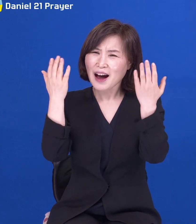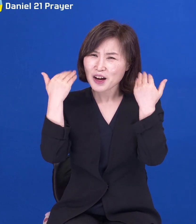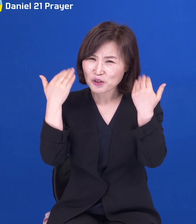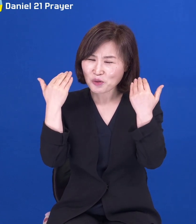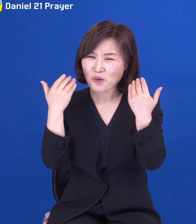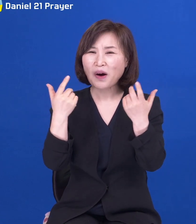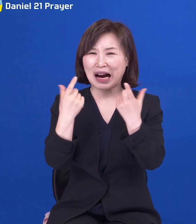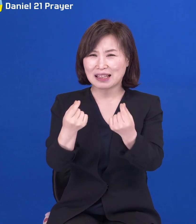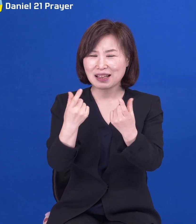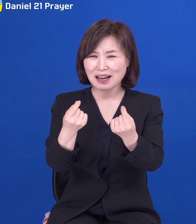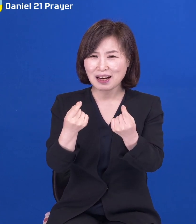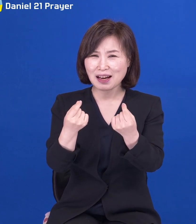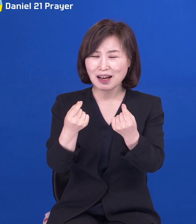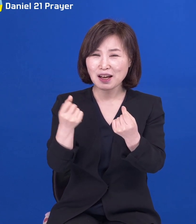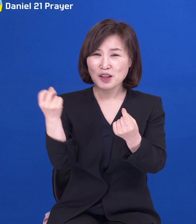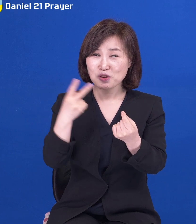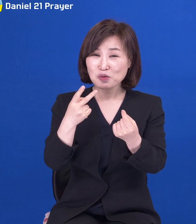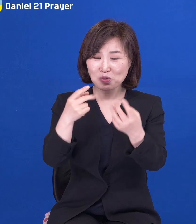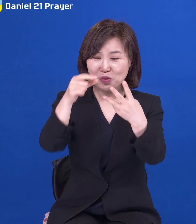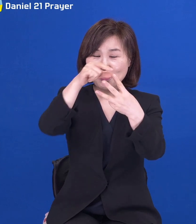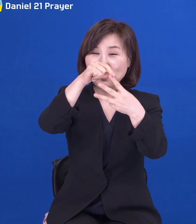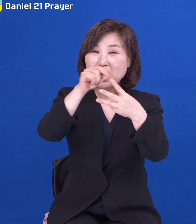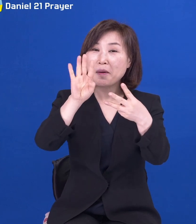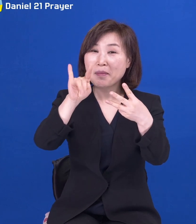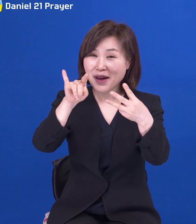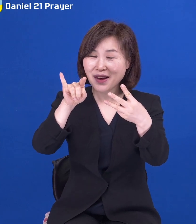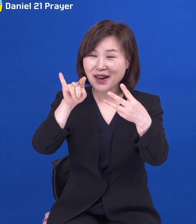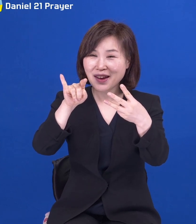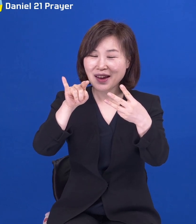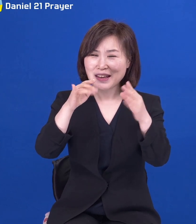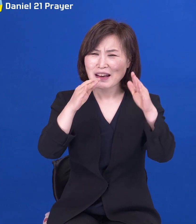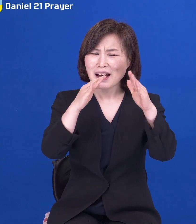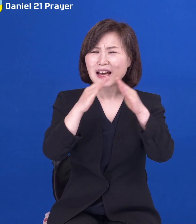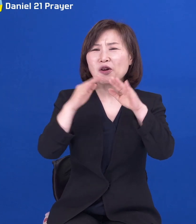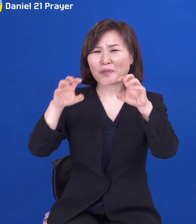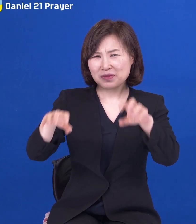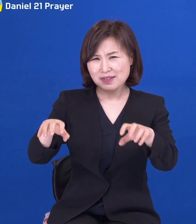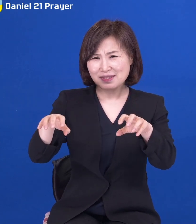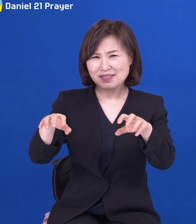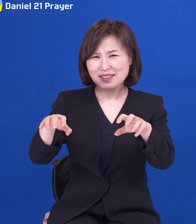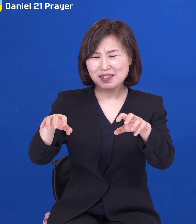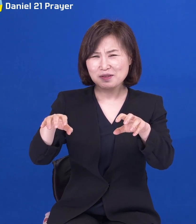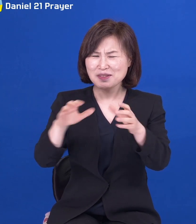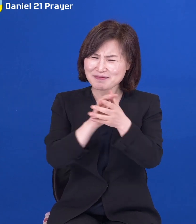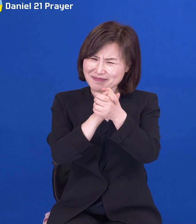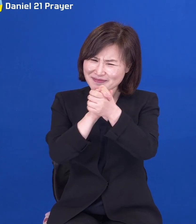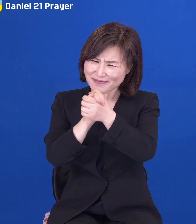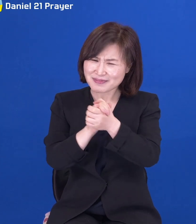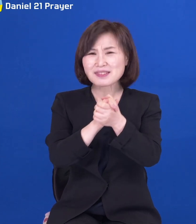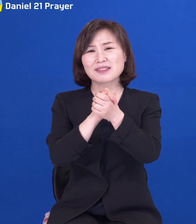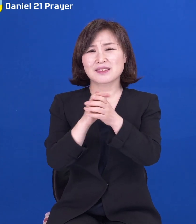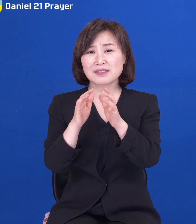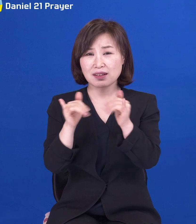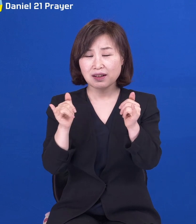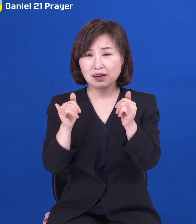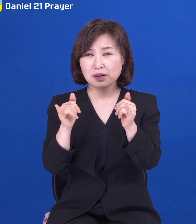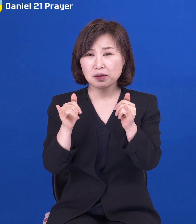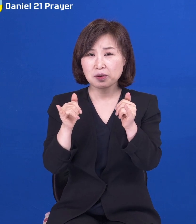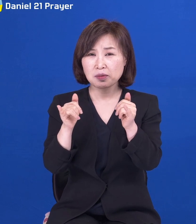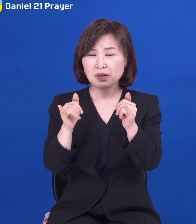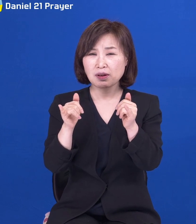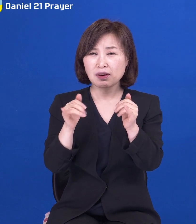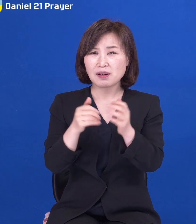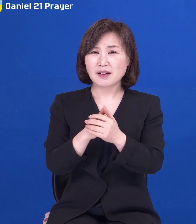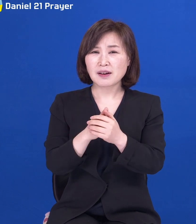성이 배씨라다 보니까 또 앞뒤 집에 살았어요. 너무나도 막연한 친구였어요. 이 친구하고 나는. 근데 그 친구가 나를 어떻게 알았냐면